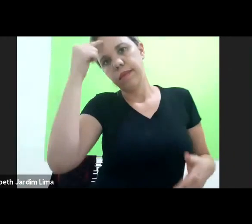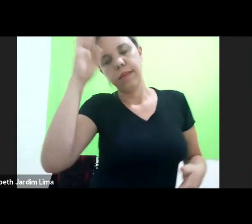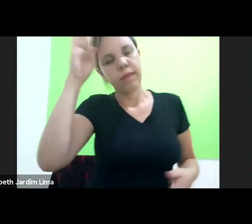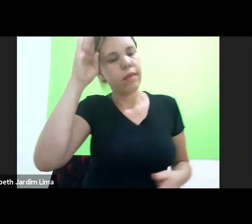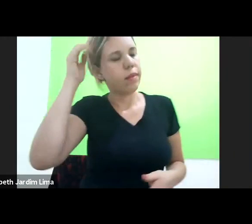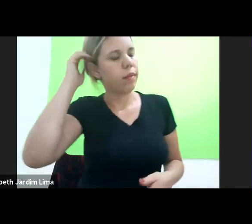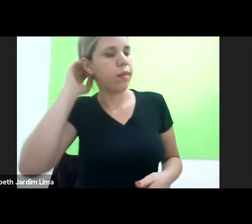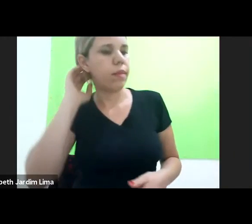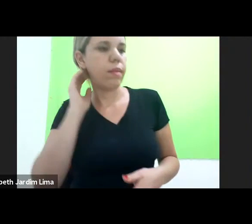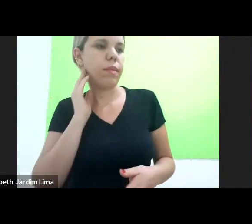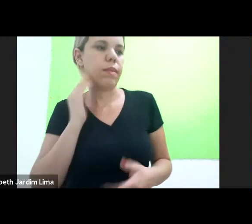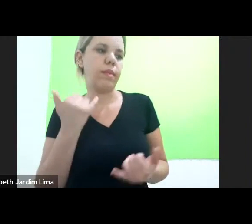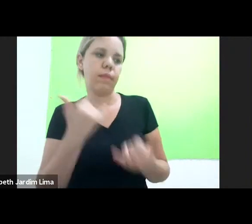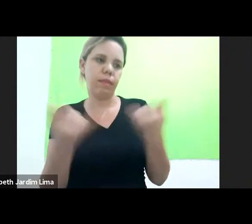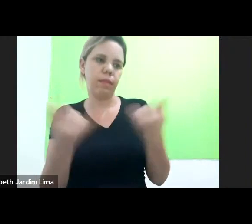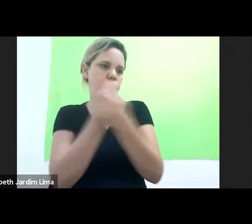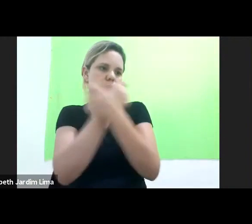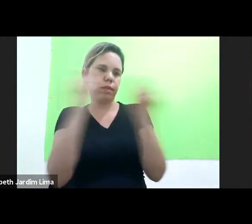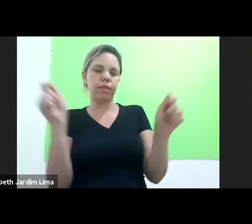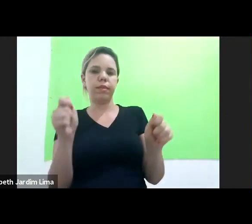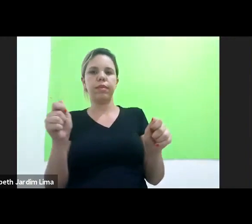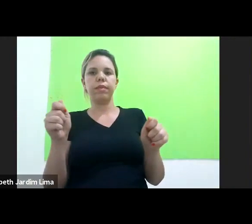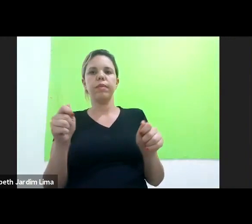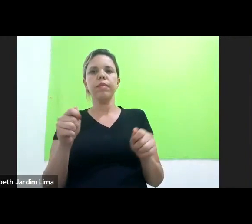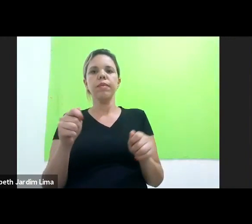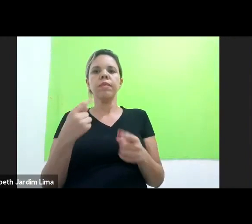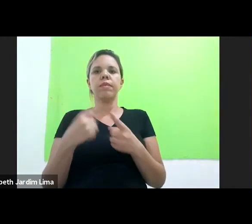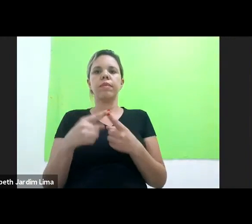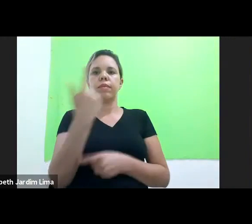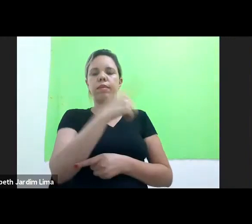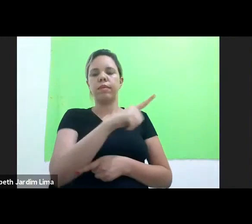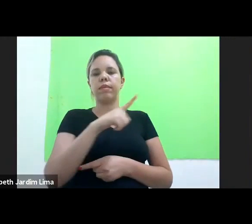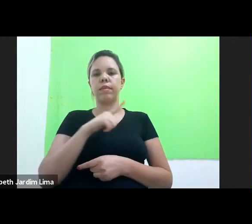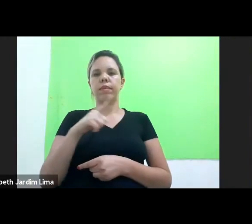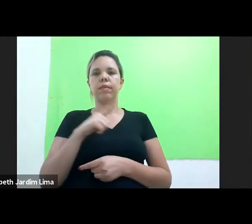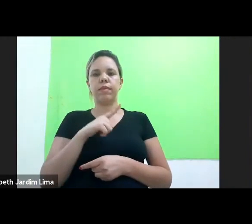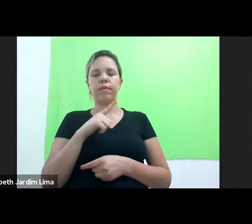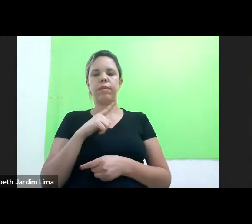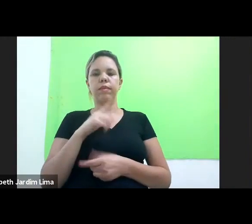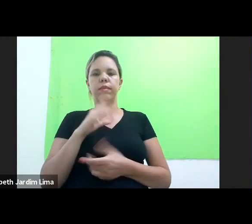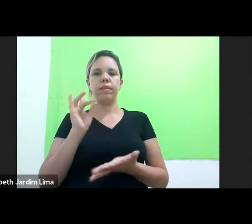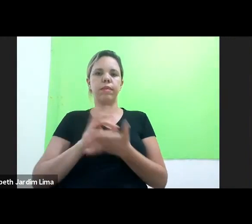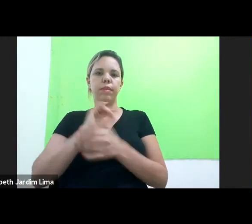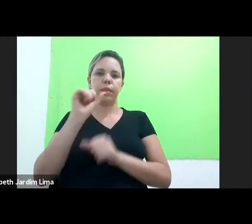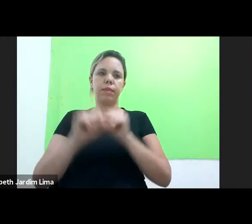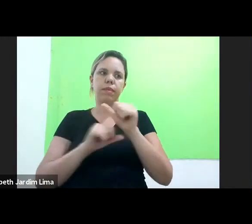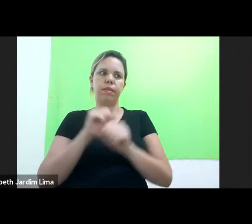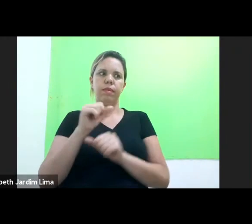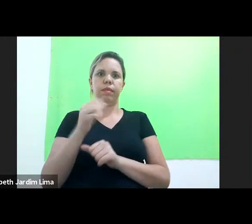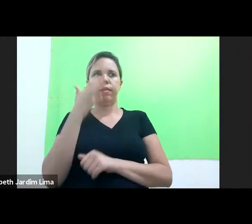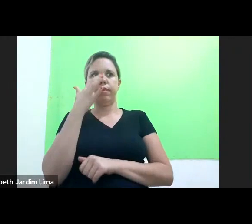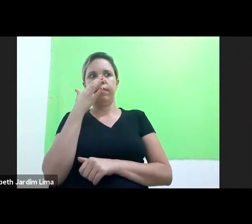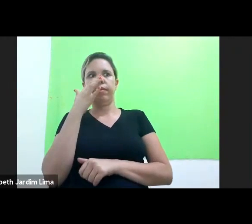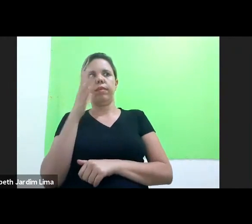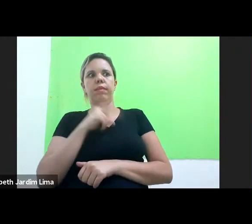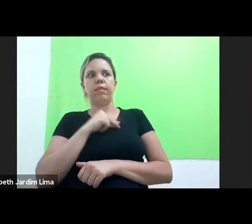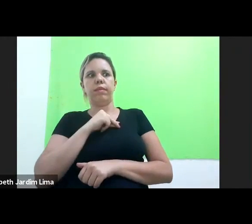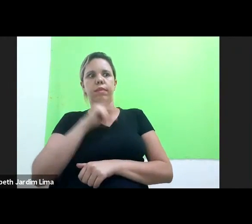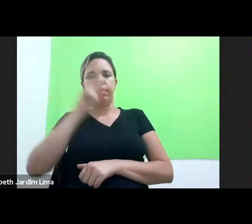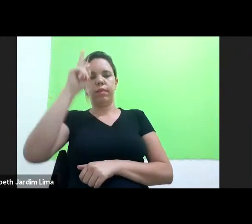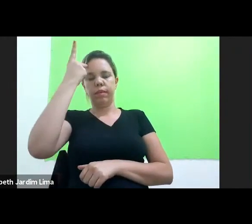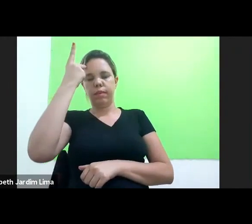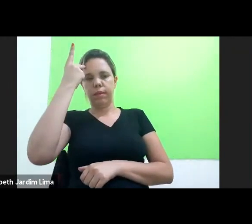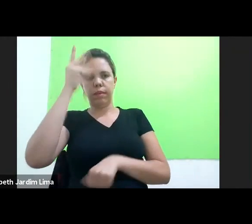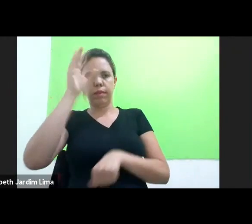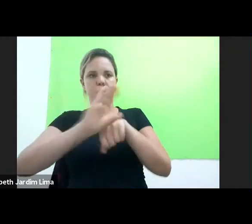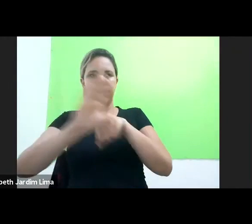isso parecia impossível, porque houve aquele choque de realidade. Quando eu cheguei no curso de Direito, que eu comecei a ver